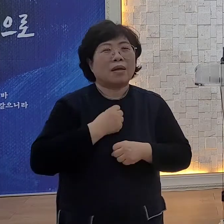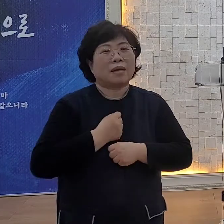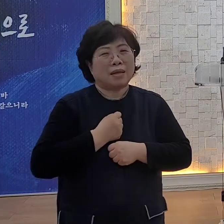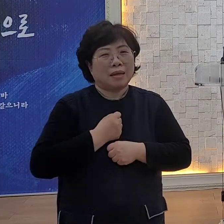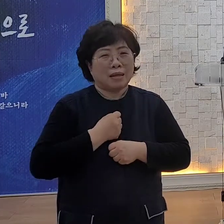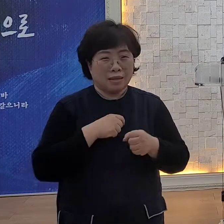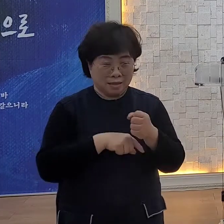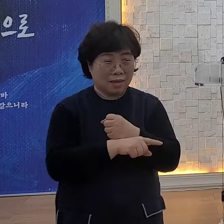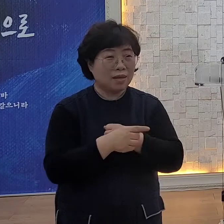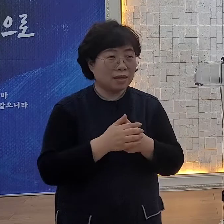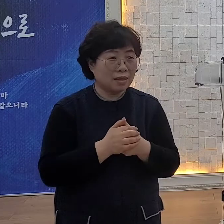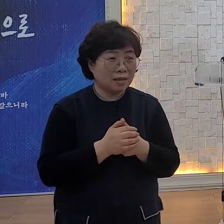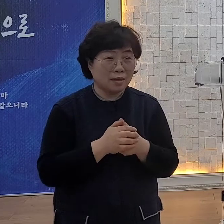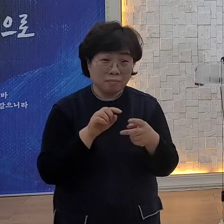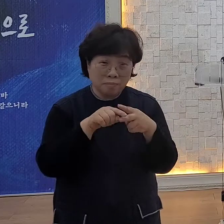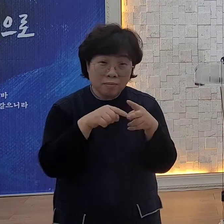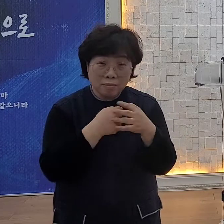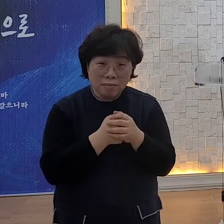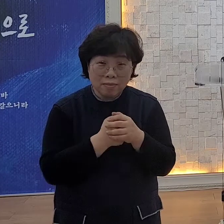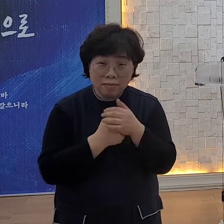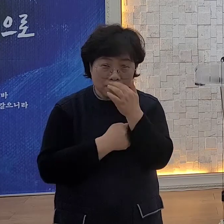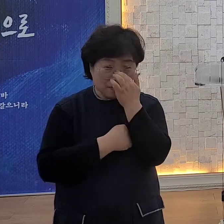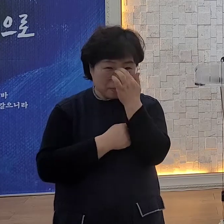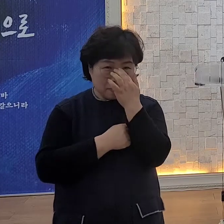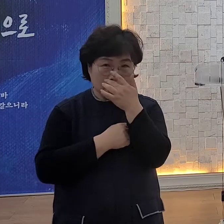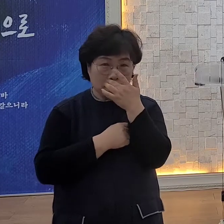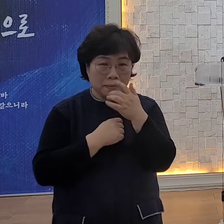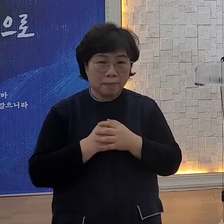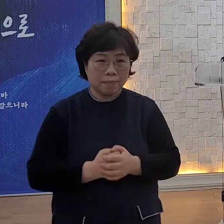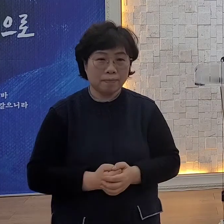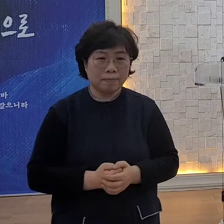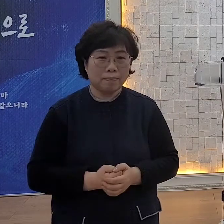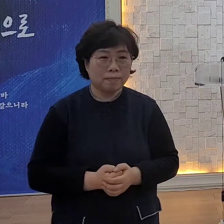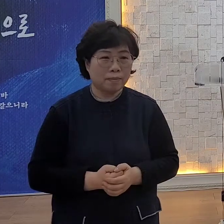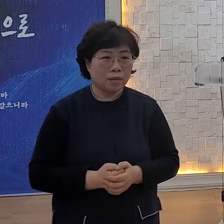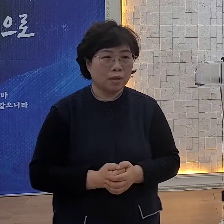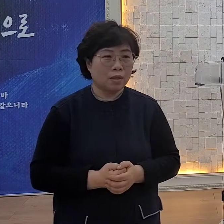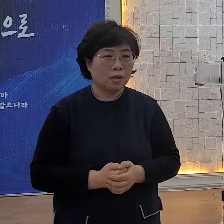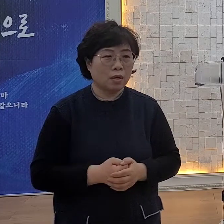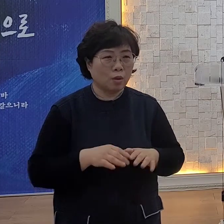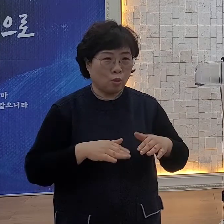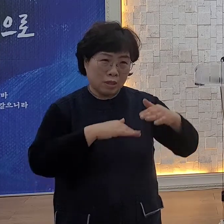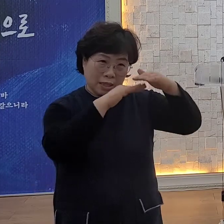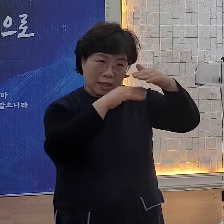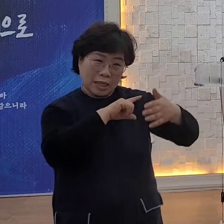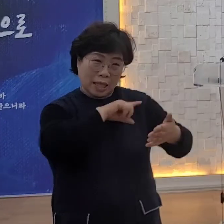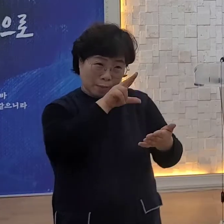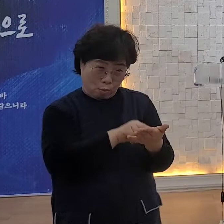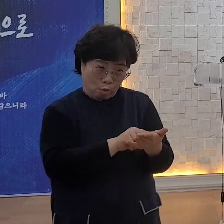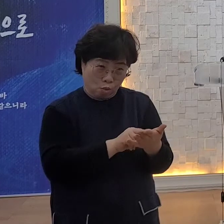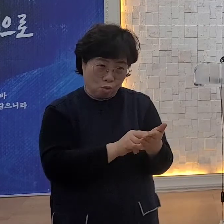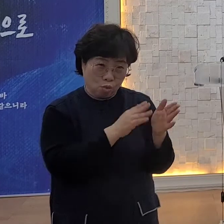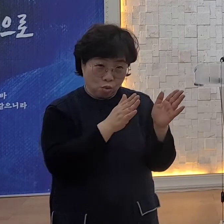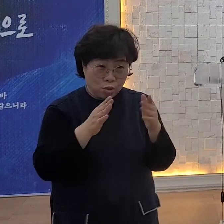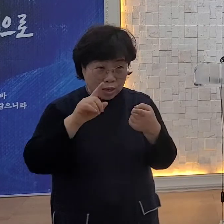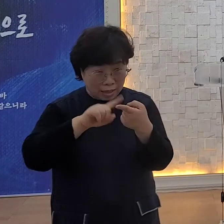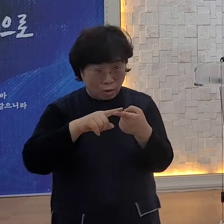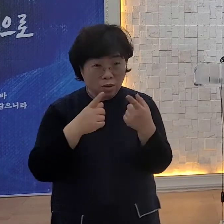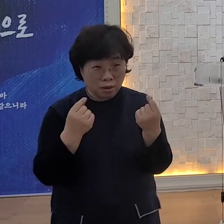무슨 교훈이냐면 제가 아까 오늘 이 순리대로의 삶이라고 그랬잖아요. 이 제목이.